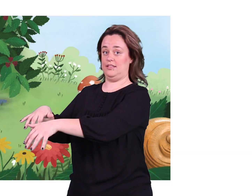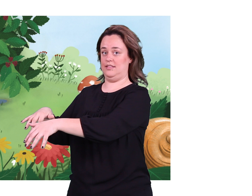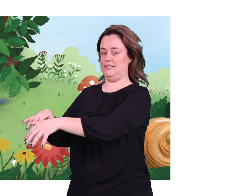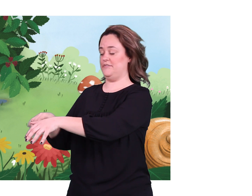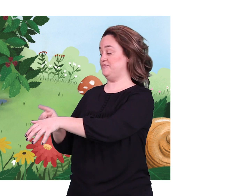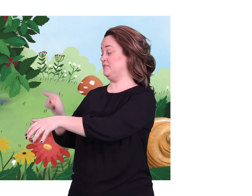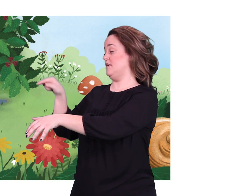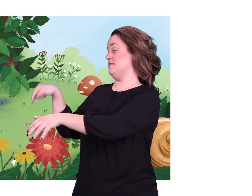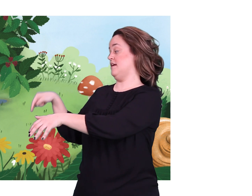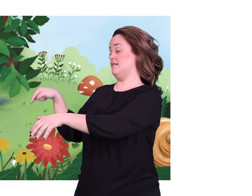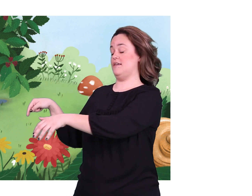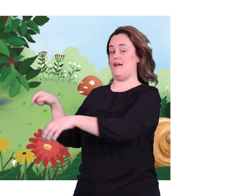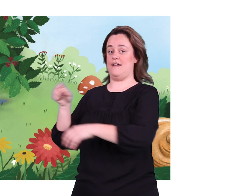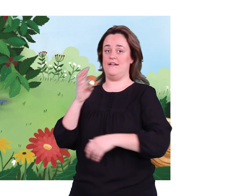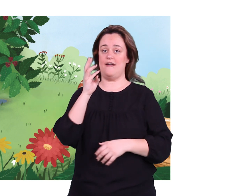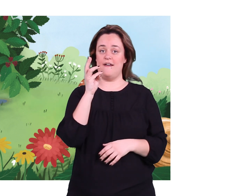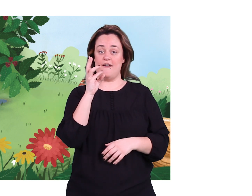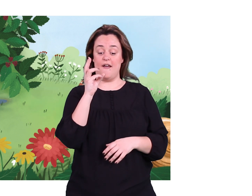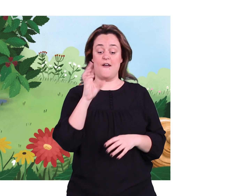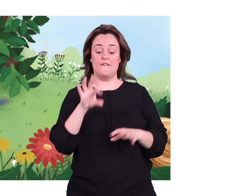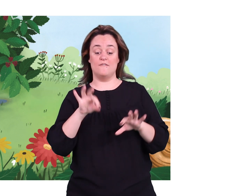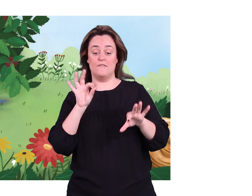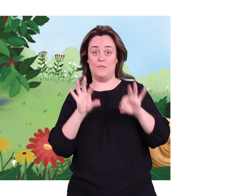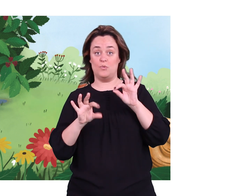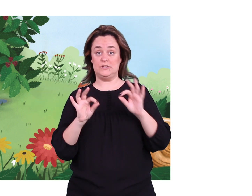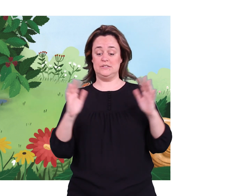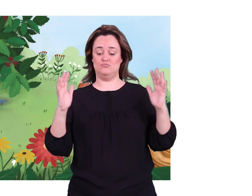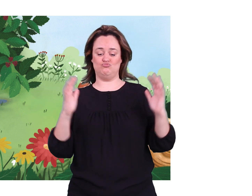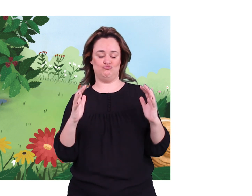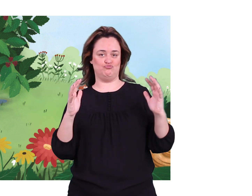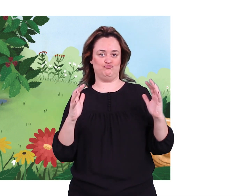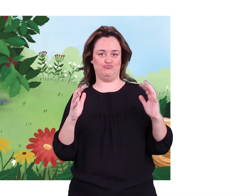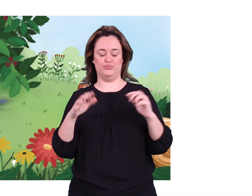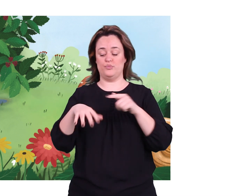Derrière les vignes se cache un petit pied de framboisier,